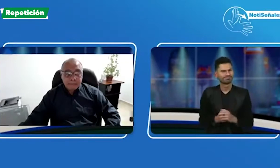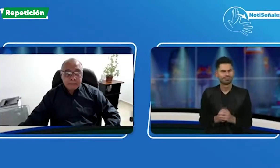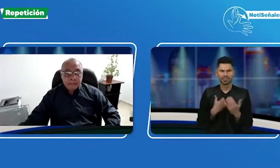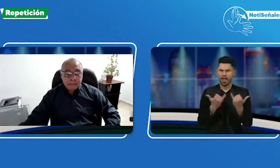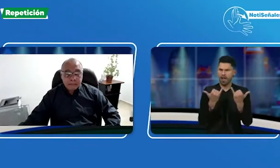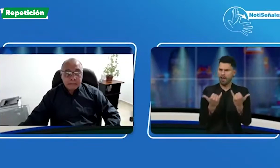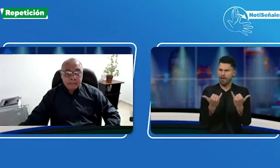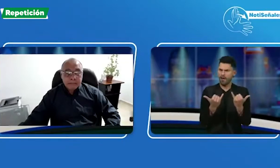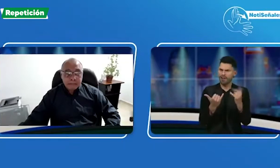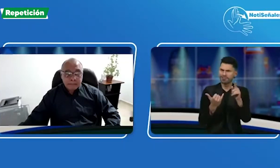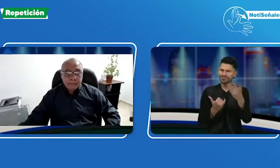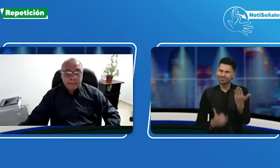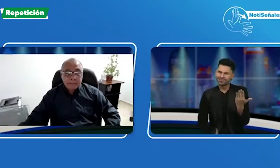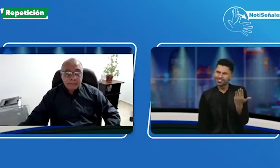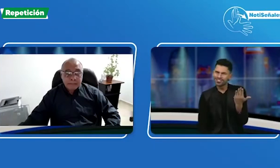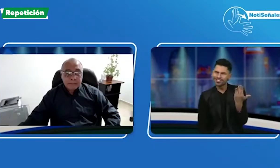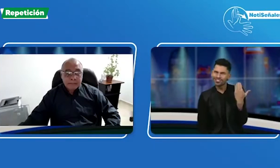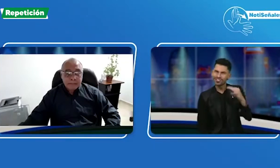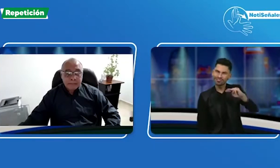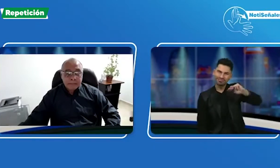Gracias por esta información